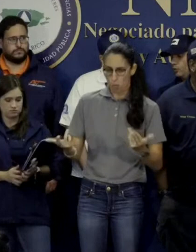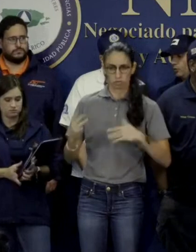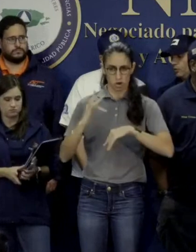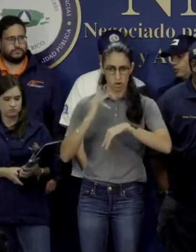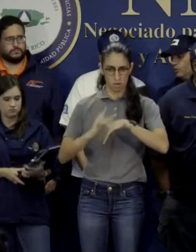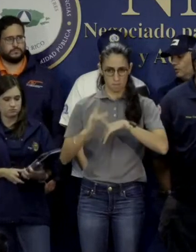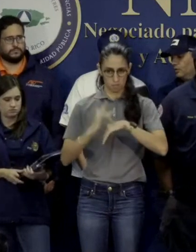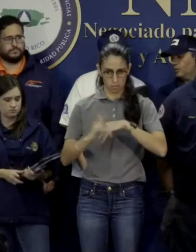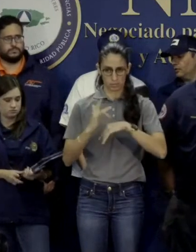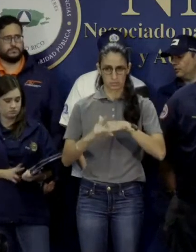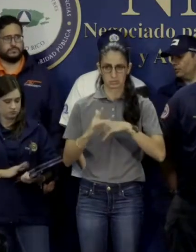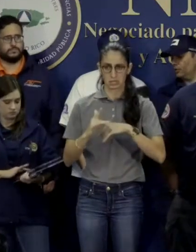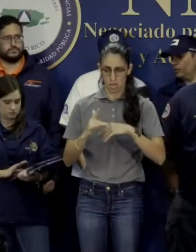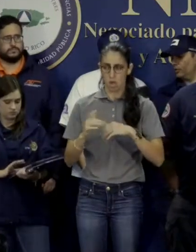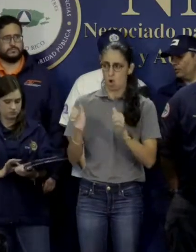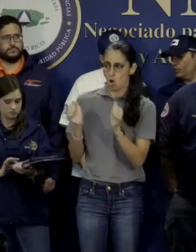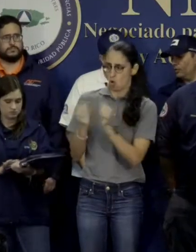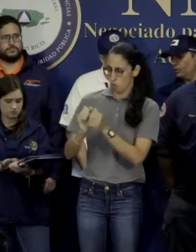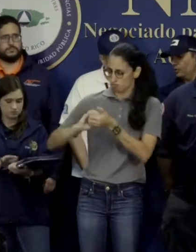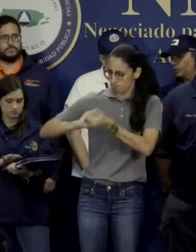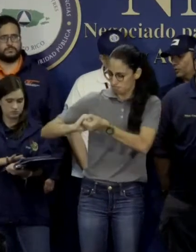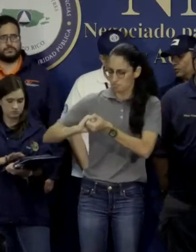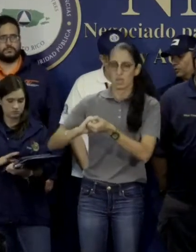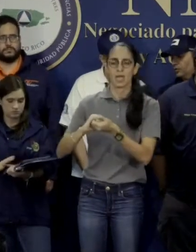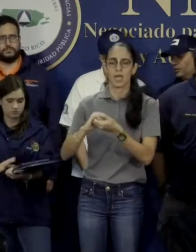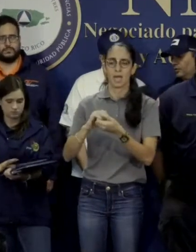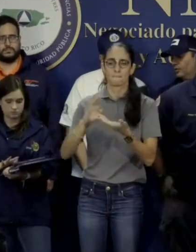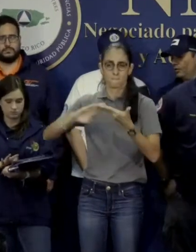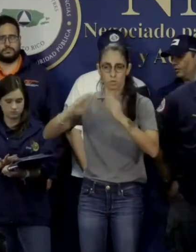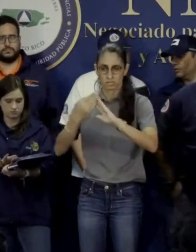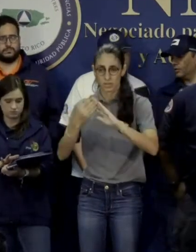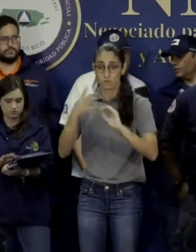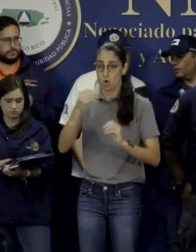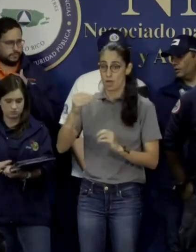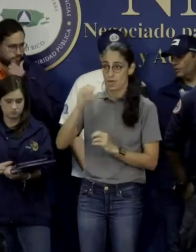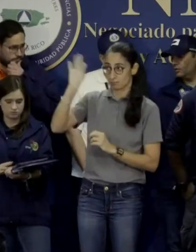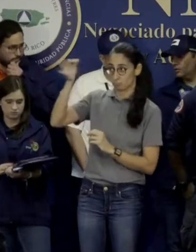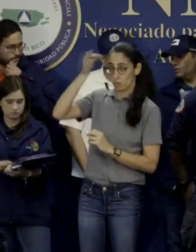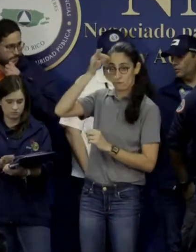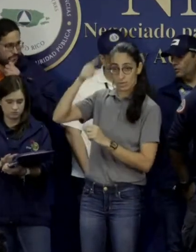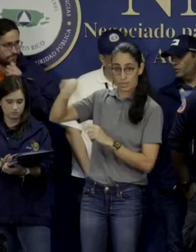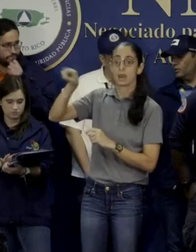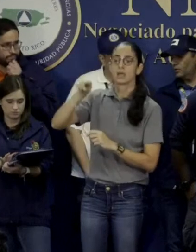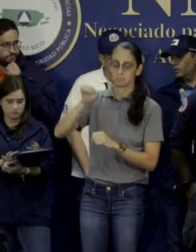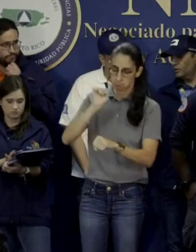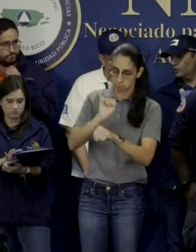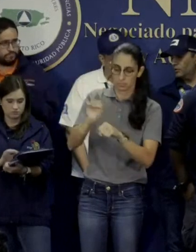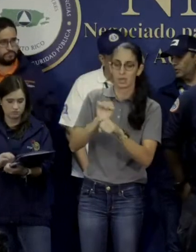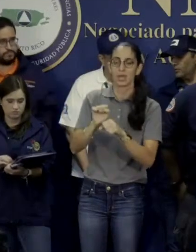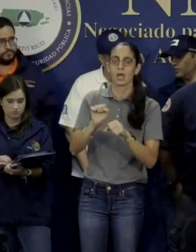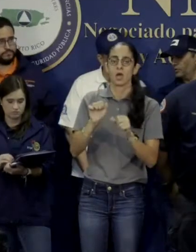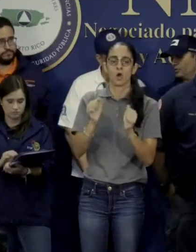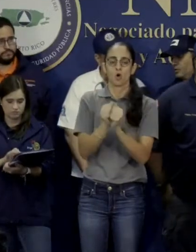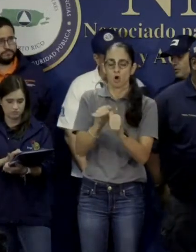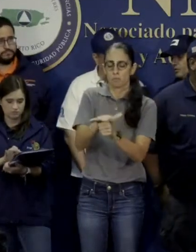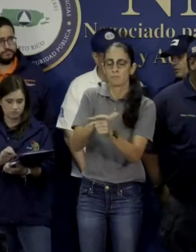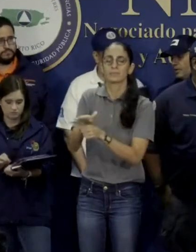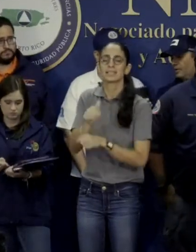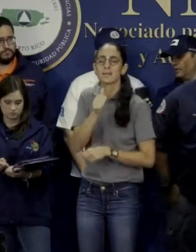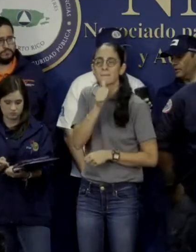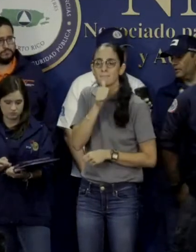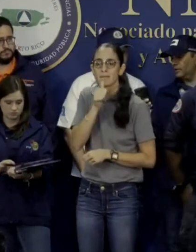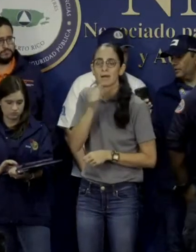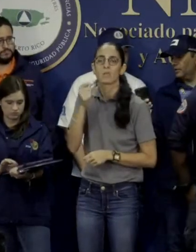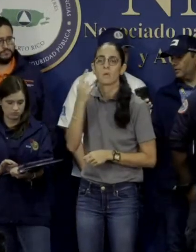estamos aunando esfuerzos con los municipios, con el gobierno federal y vamos a trabajar con el sector privado también